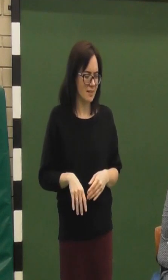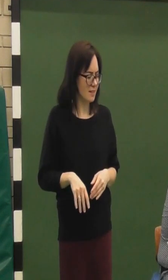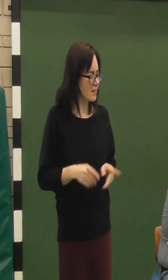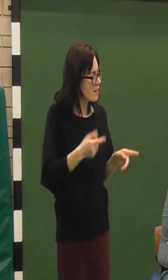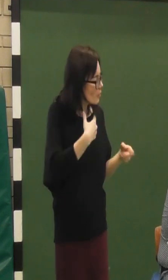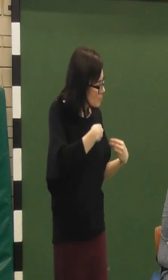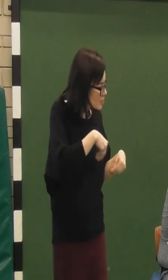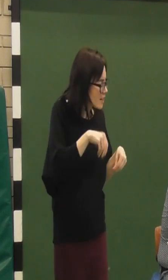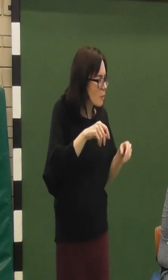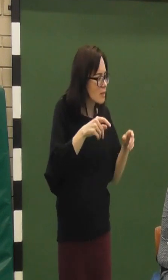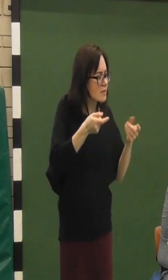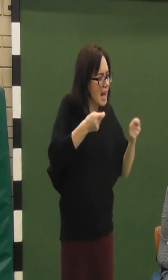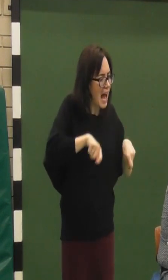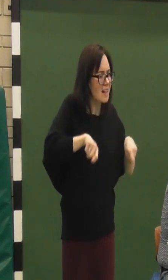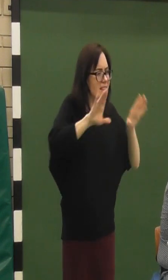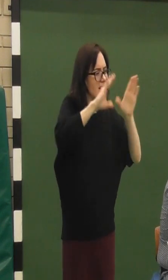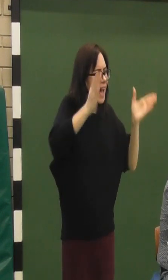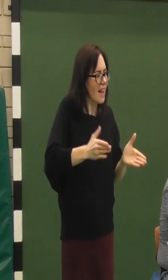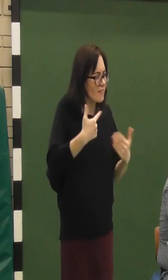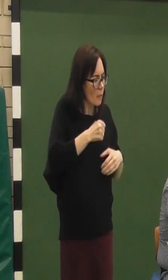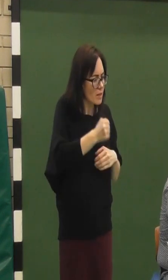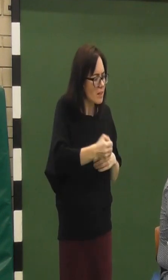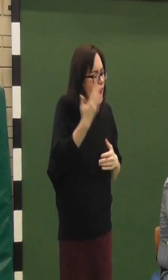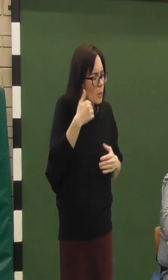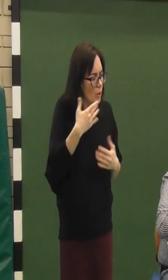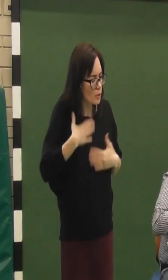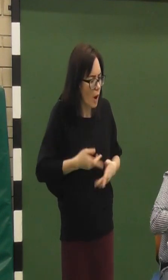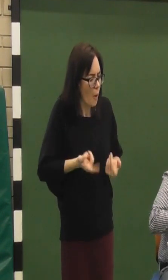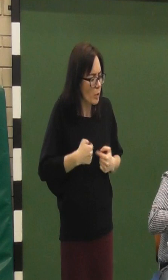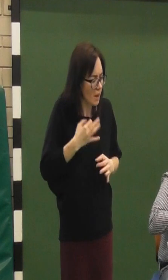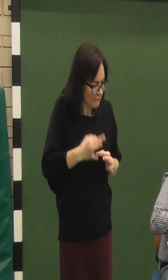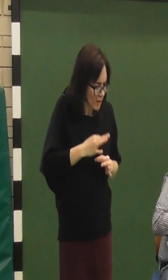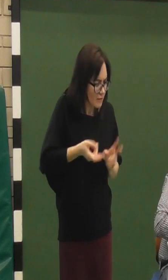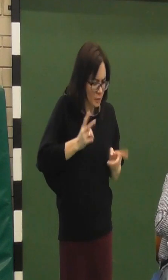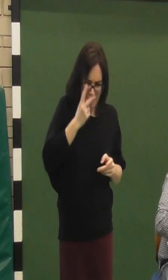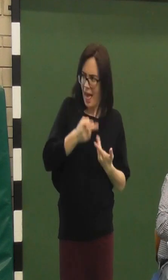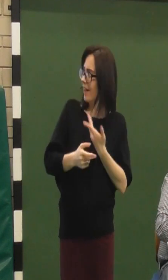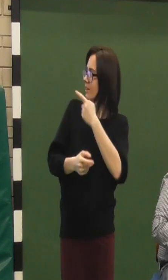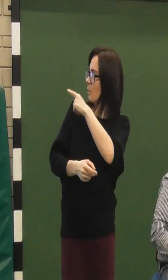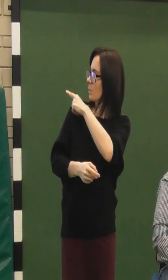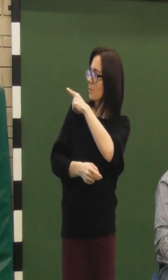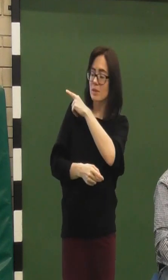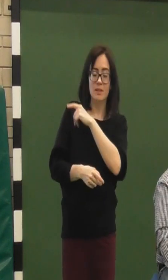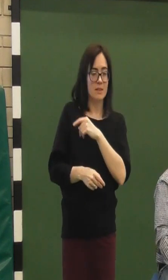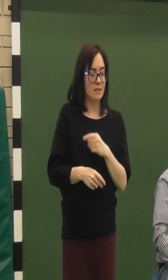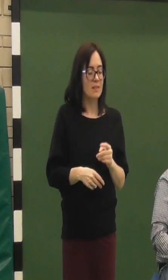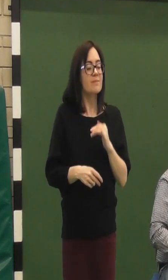ruhát miből varták, hogy volt? Hát az ruhavarrás, az érdekes a